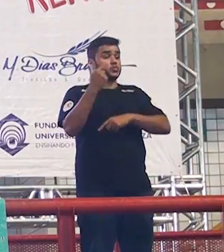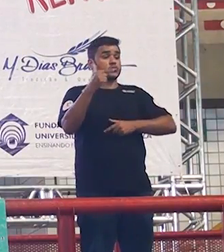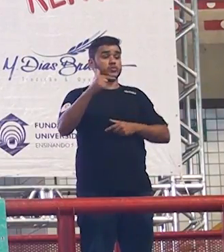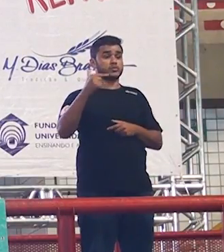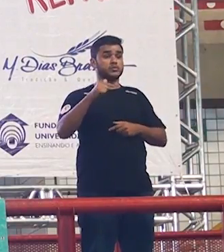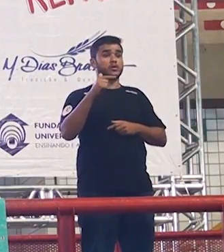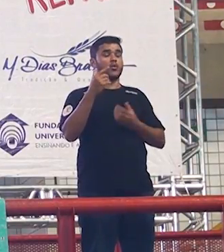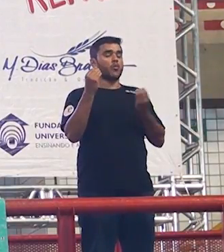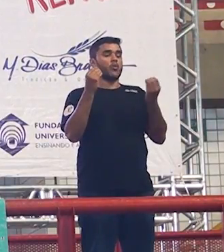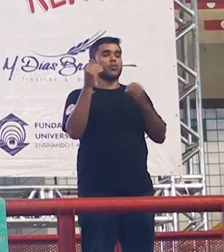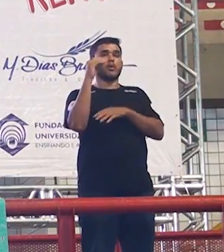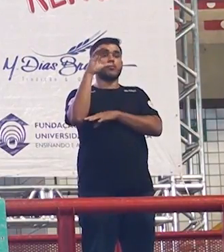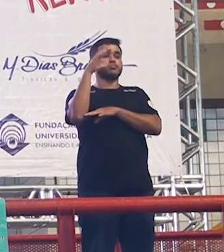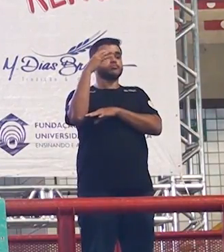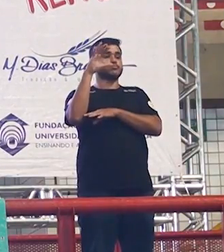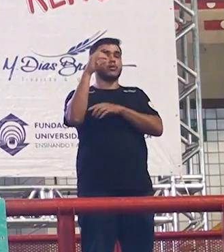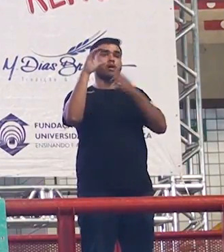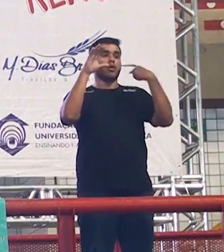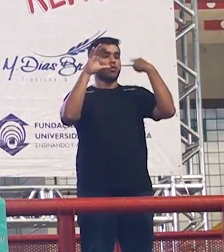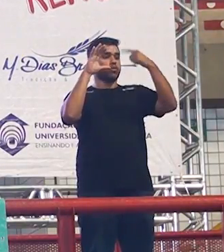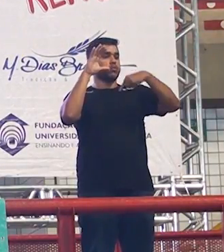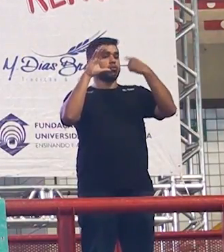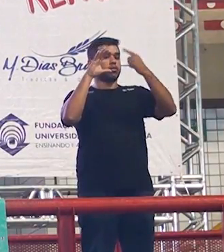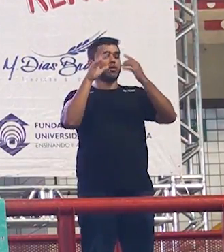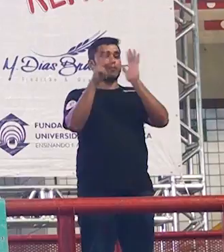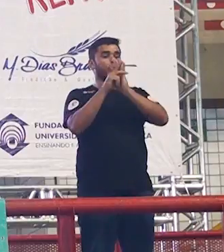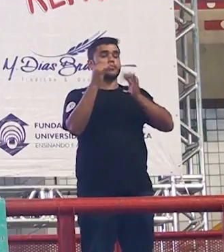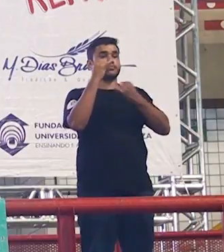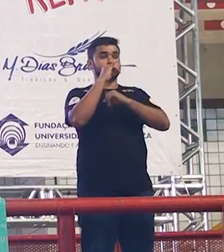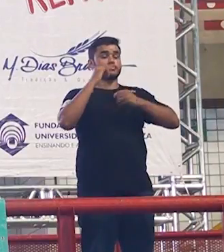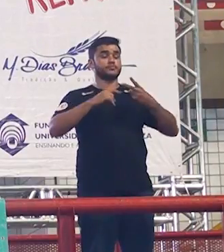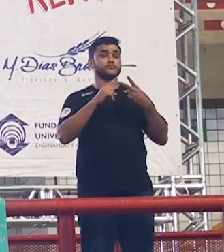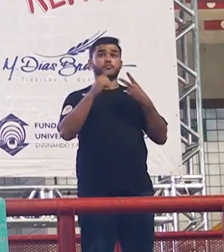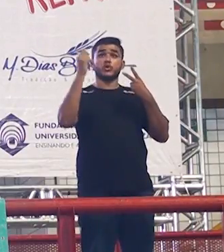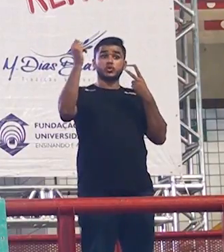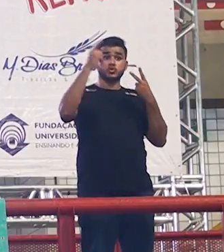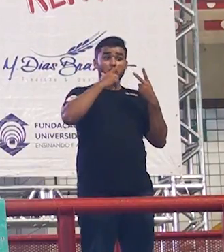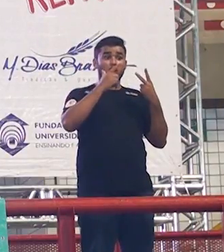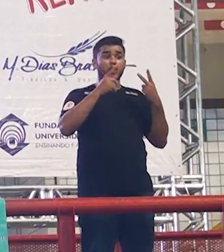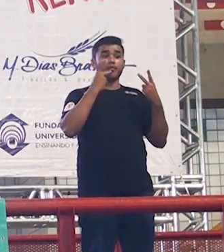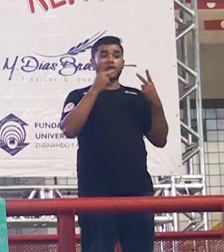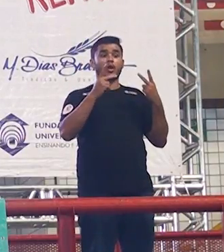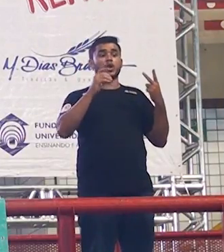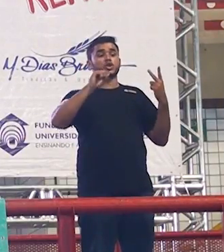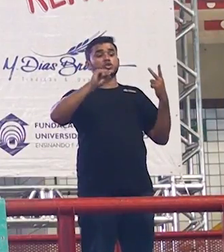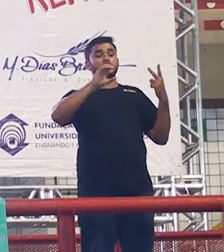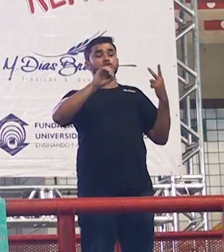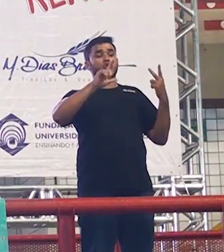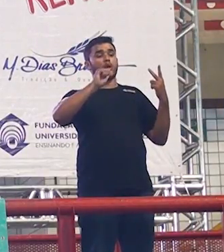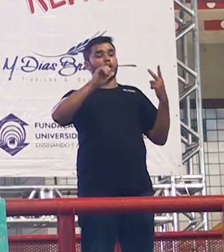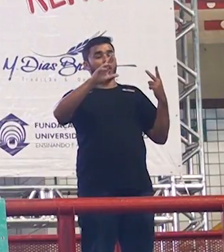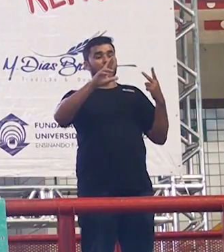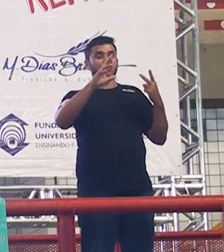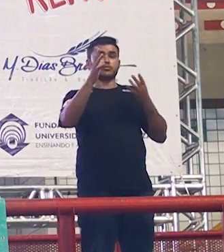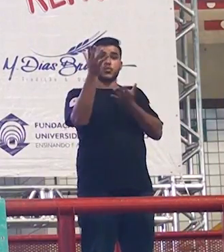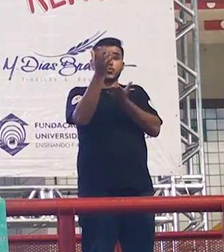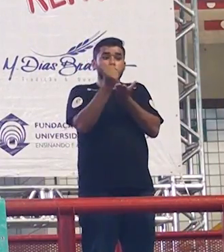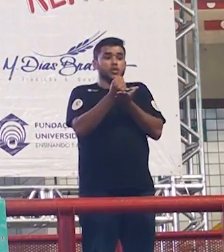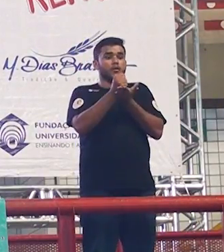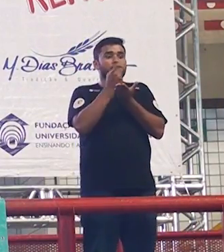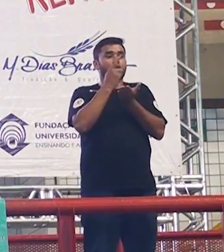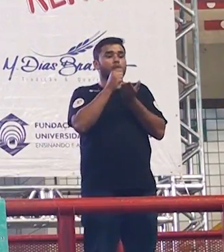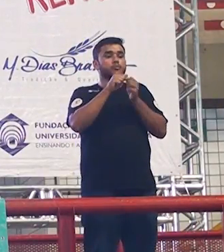construir usina eólica. O país não tem sol o ano inteiro para construir usina solar. O país não tem quedas